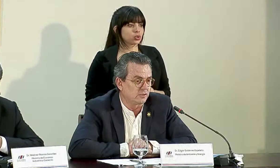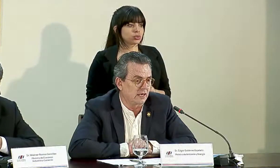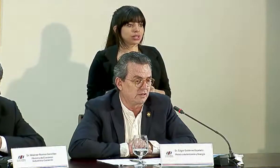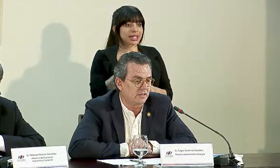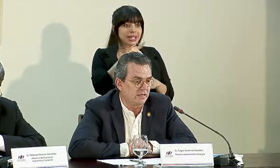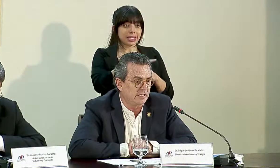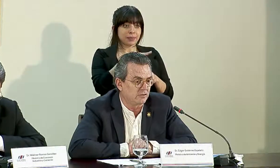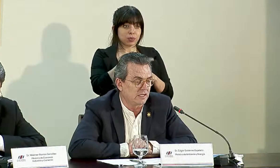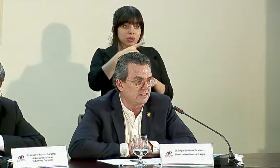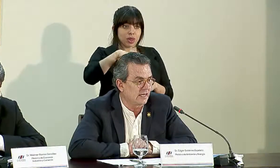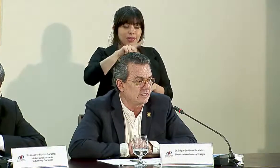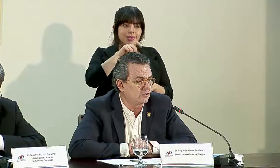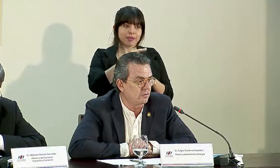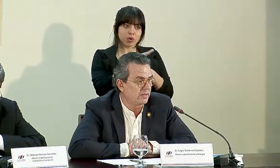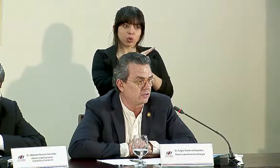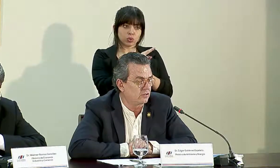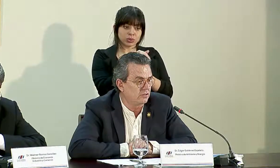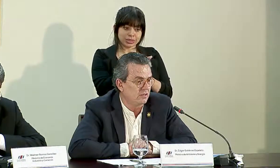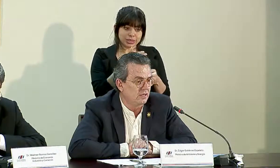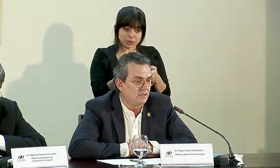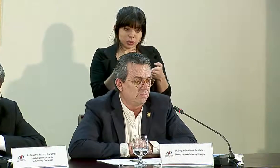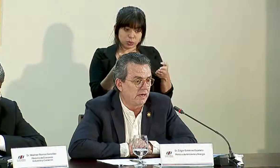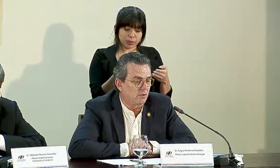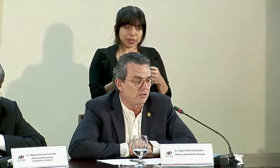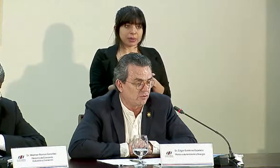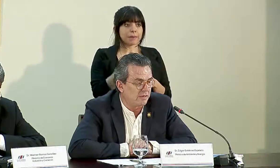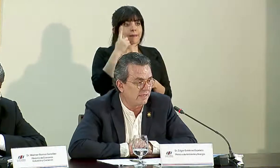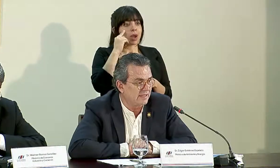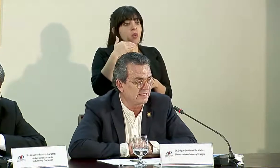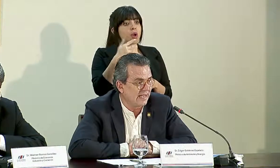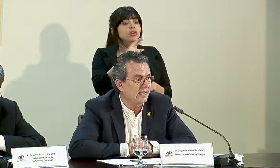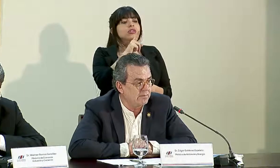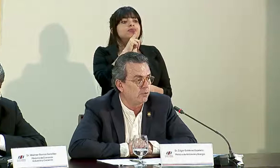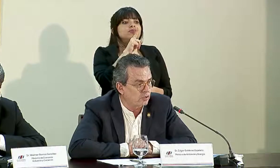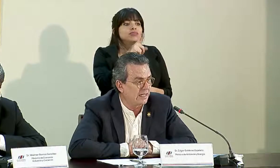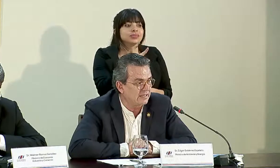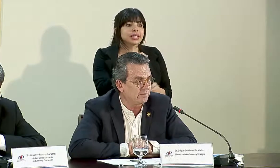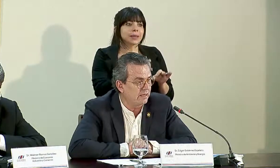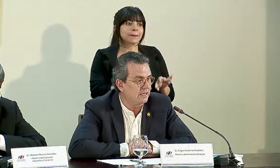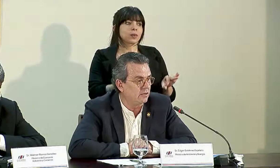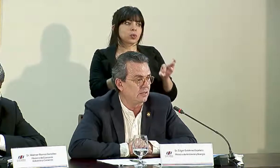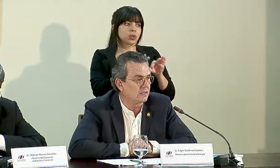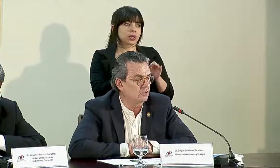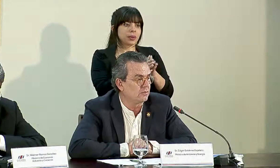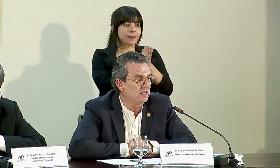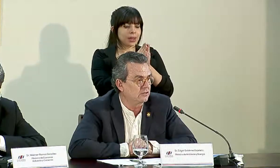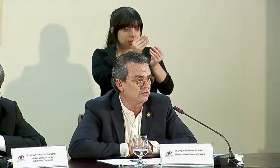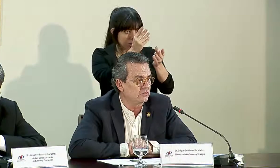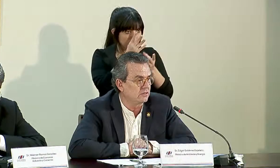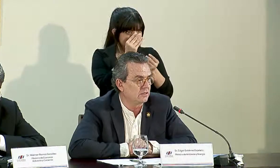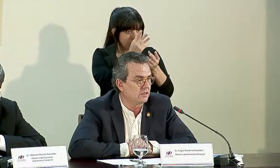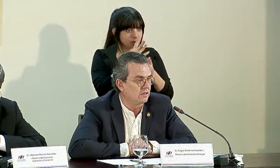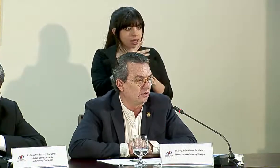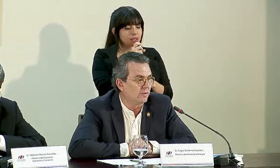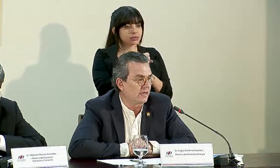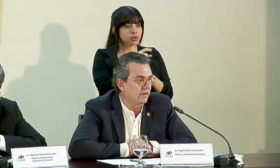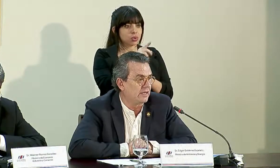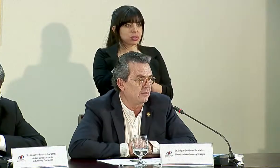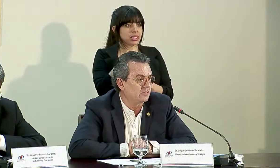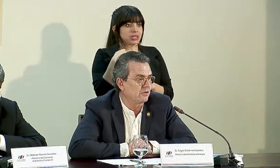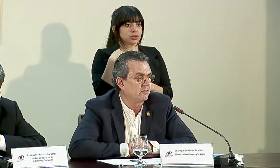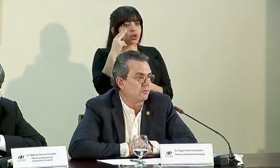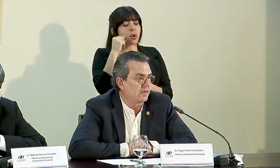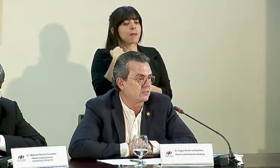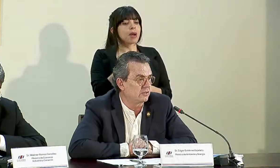los diputados deberían de utilizar ese instrumento para cuando realmente sea importante pedirle cuentas a un ministro, no para